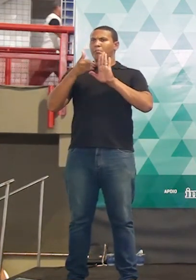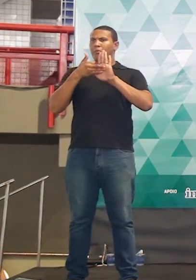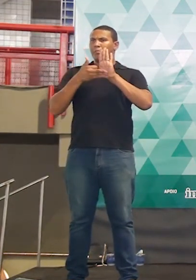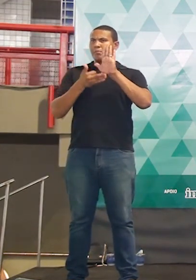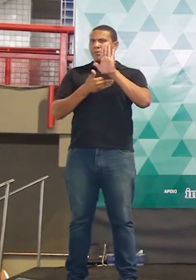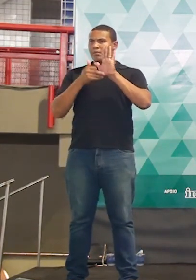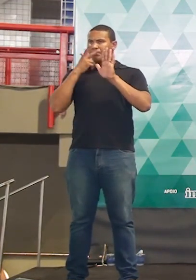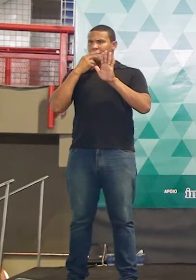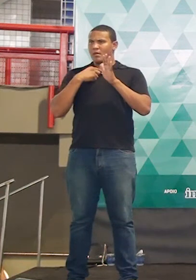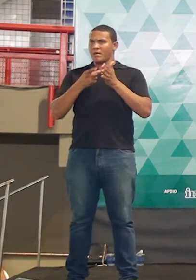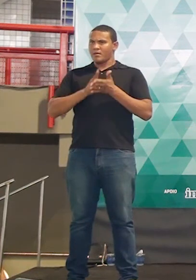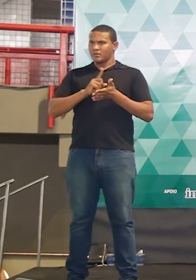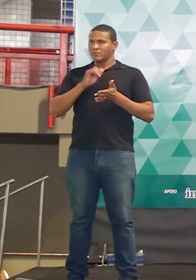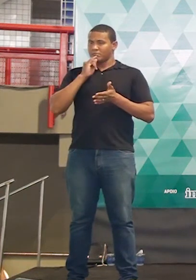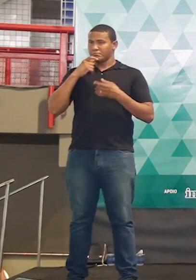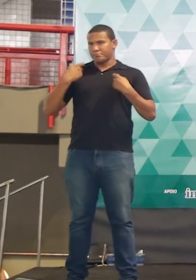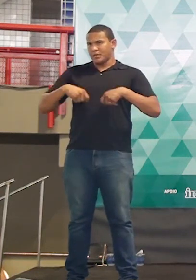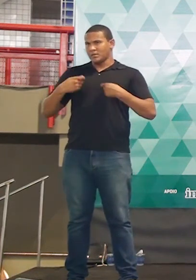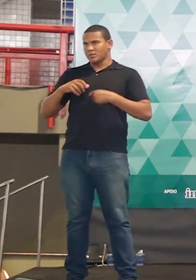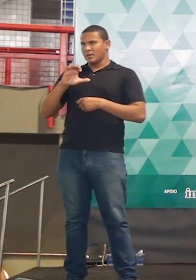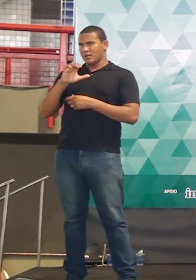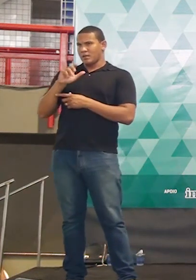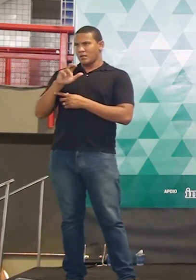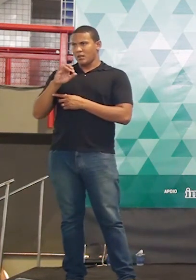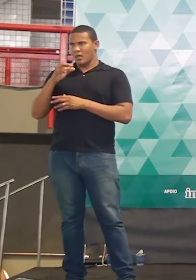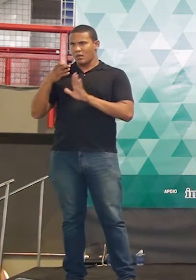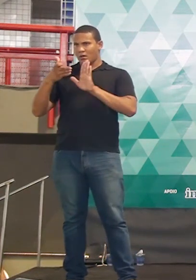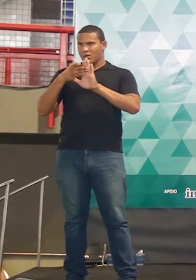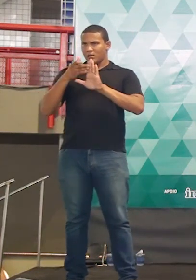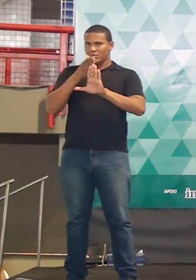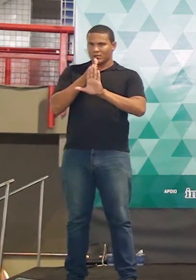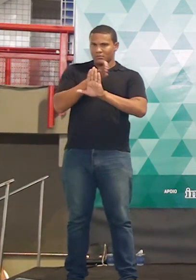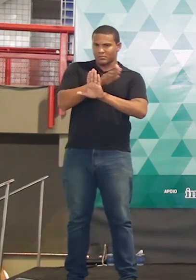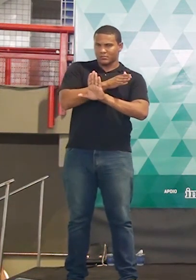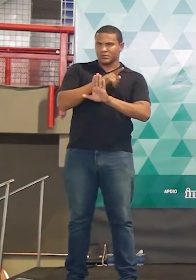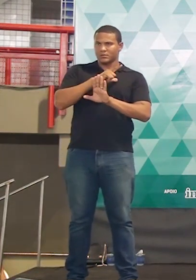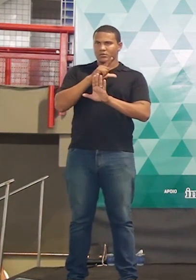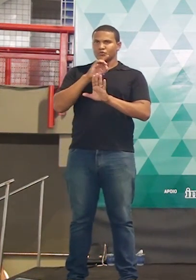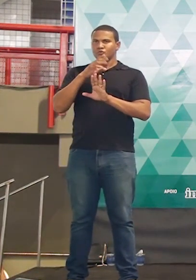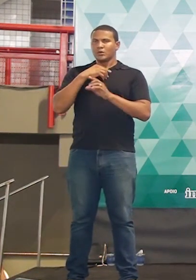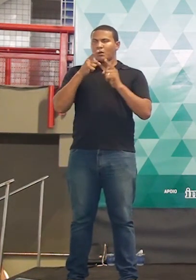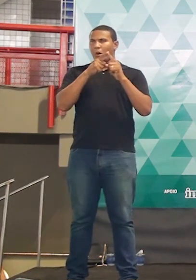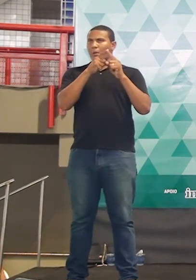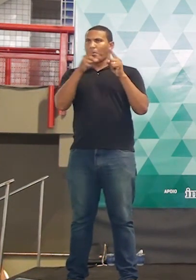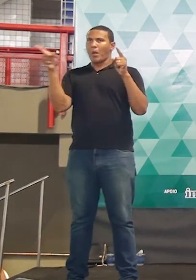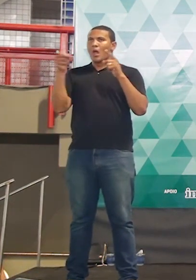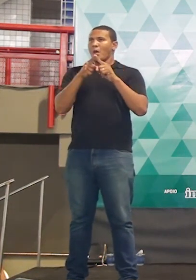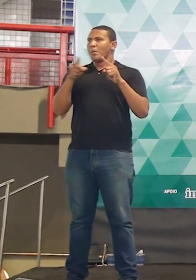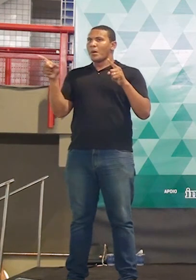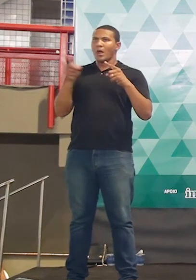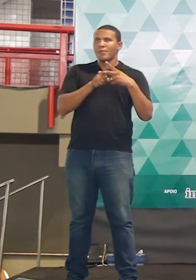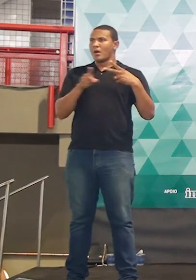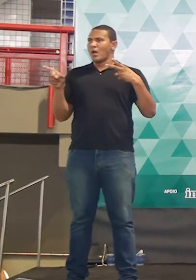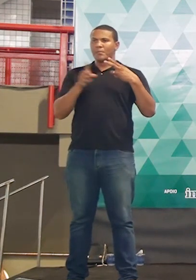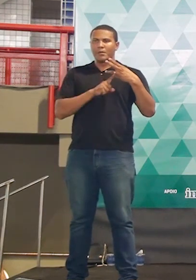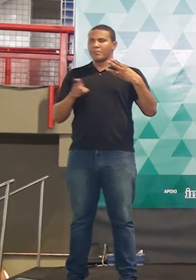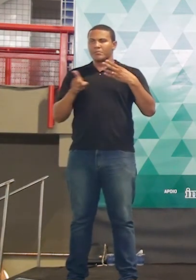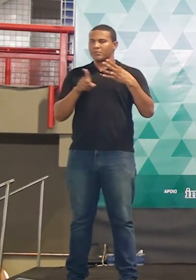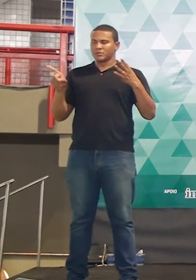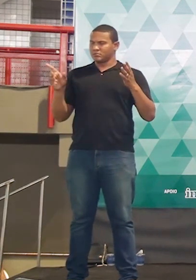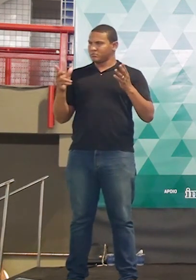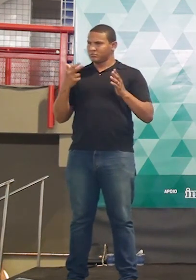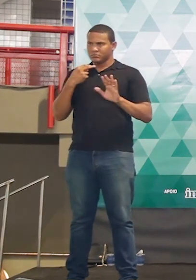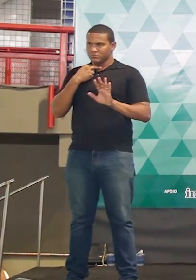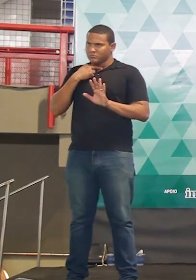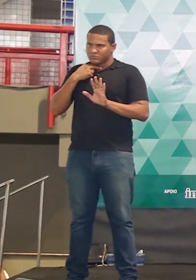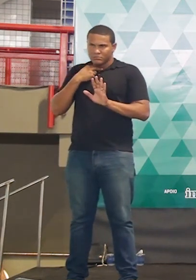pausas. Começar com o parágrafo na linha 1, vir direto, só botar o ponto na linha 6 quando acaba. Não posso.